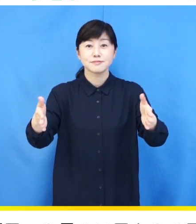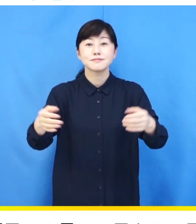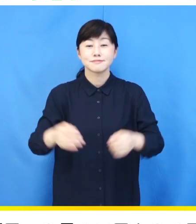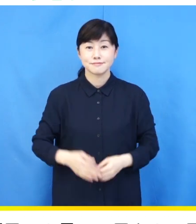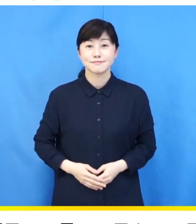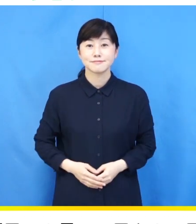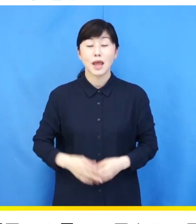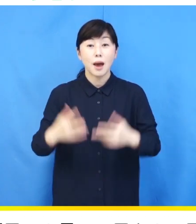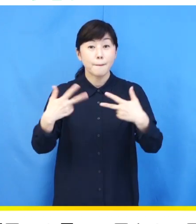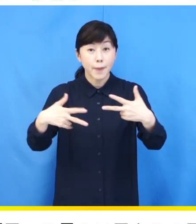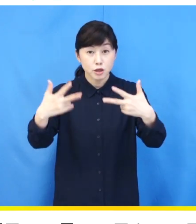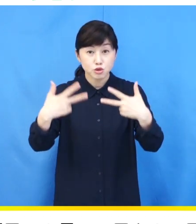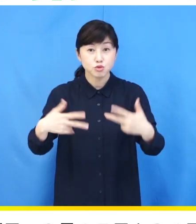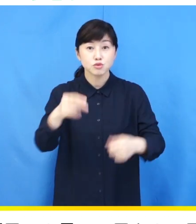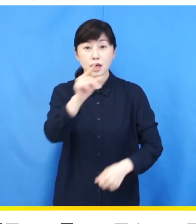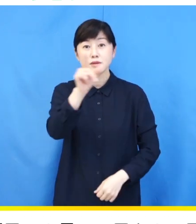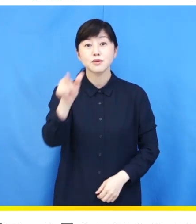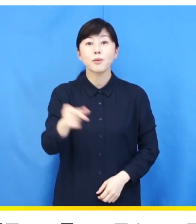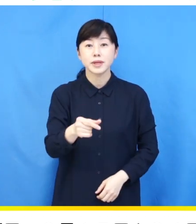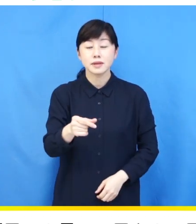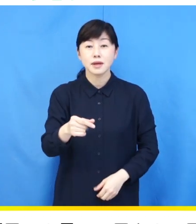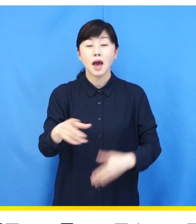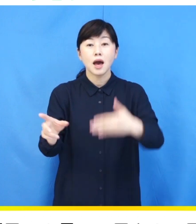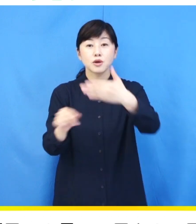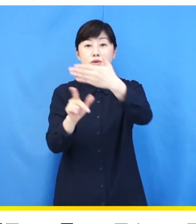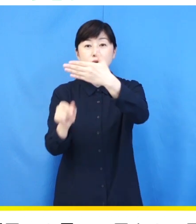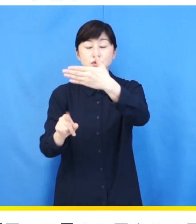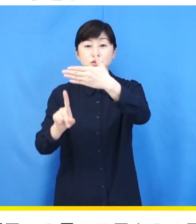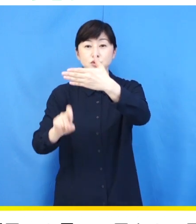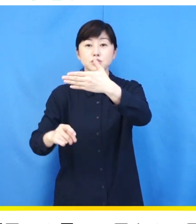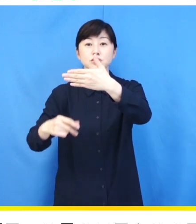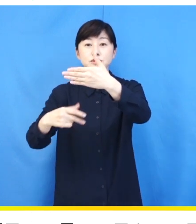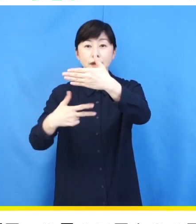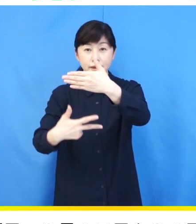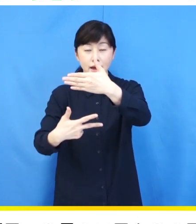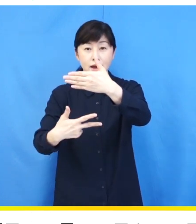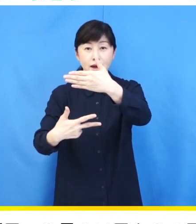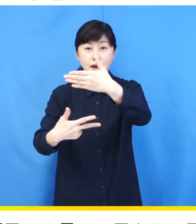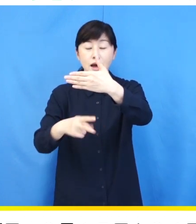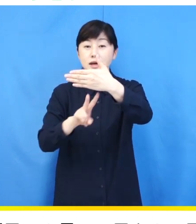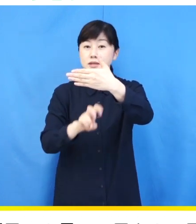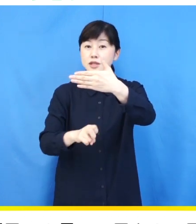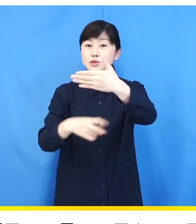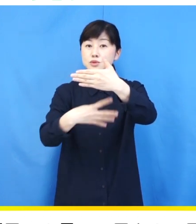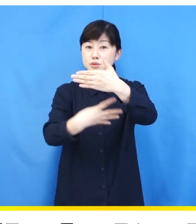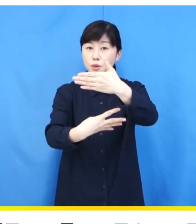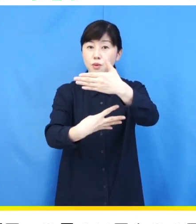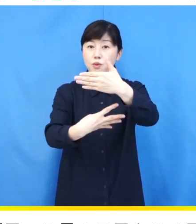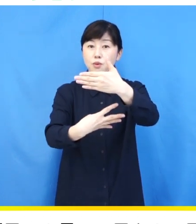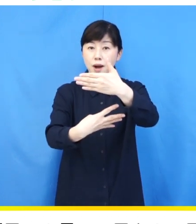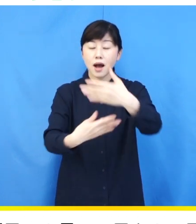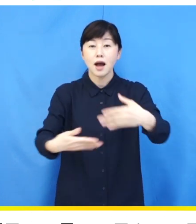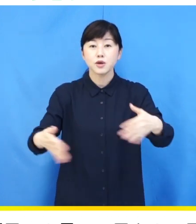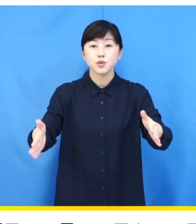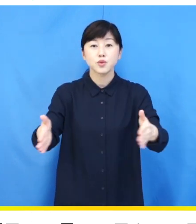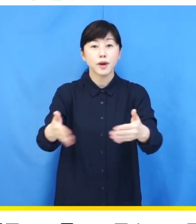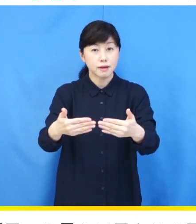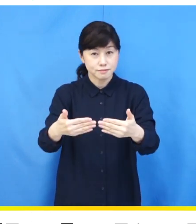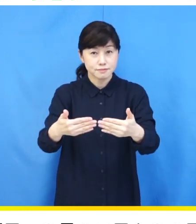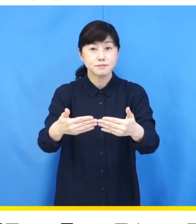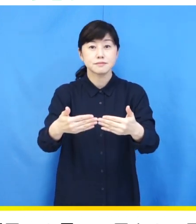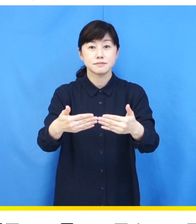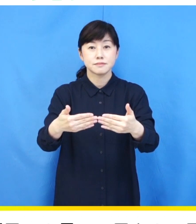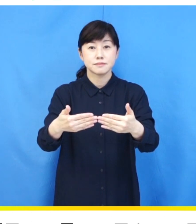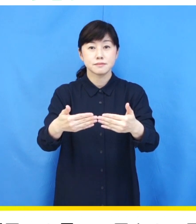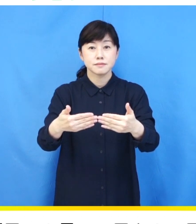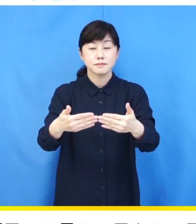毎週月曜日9月17日と24彼は休館です